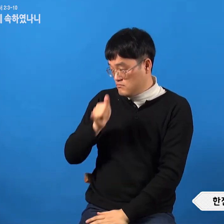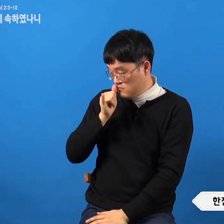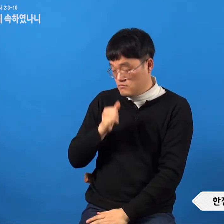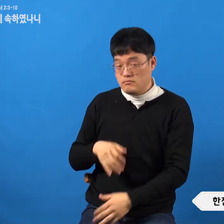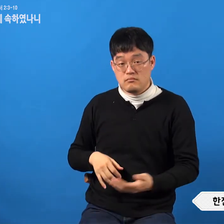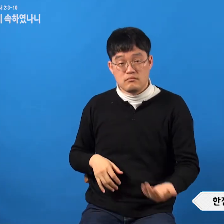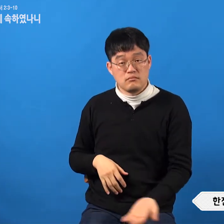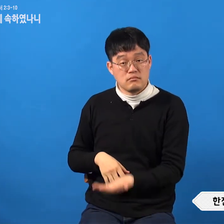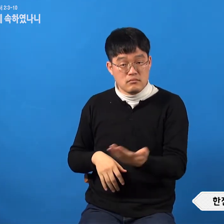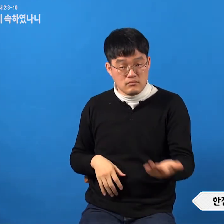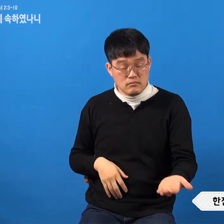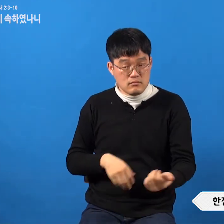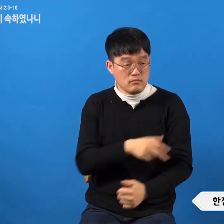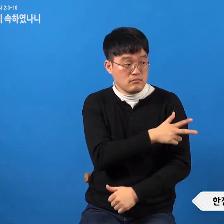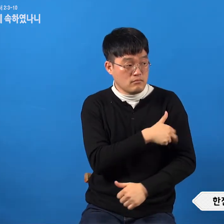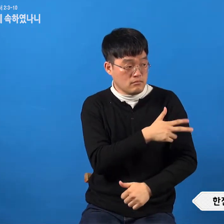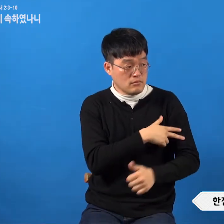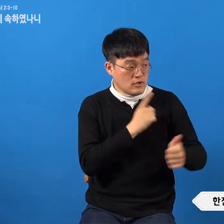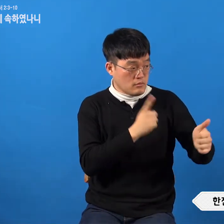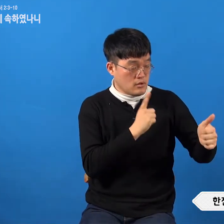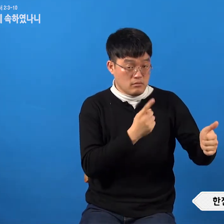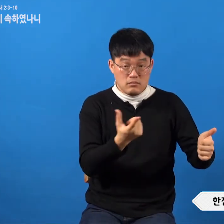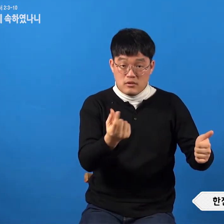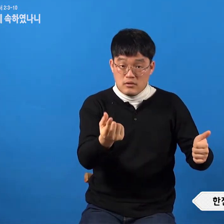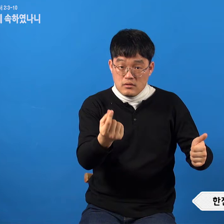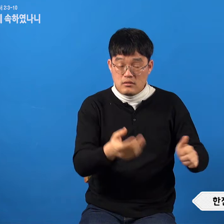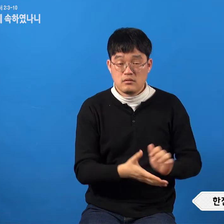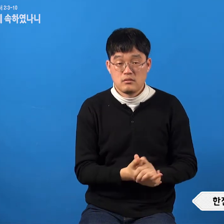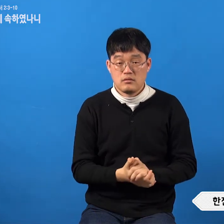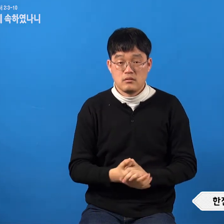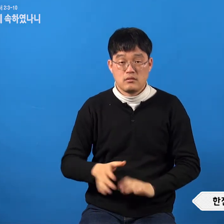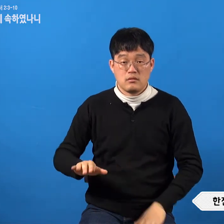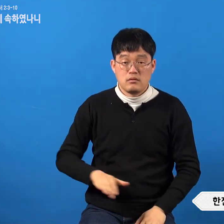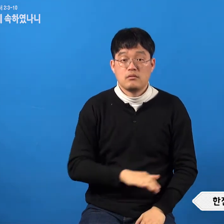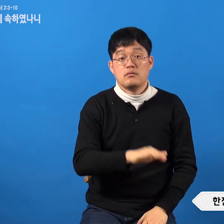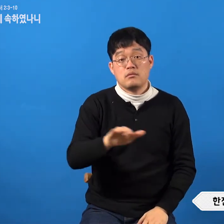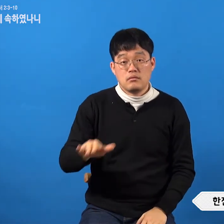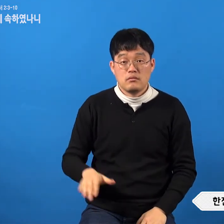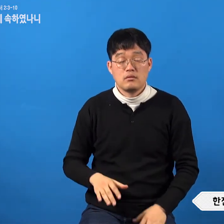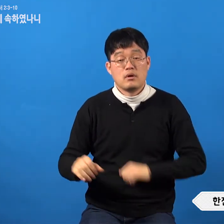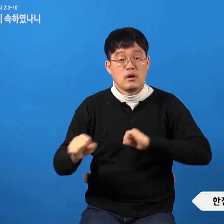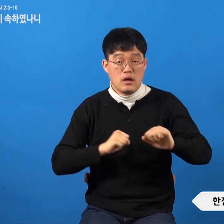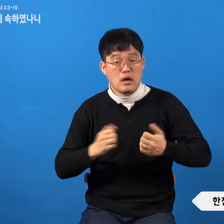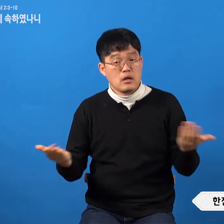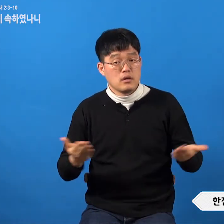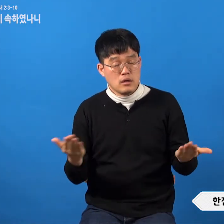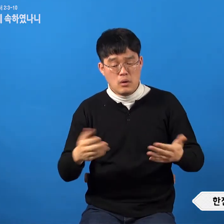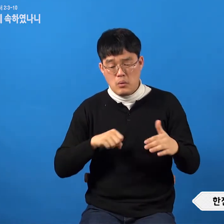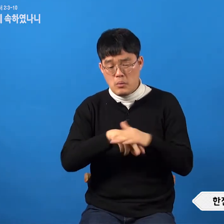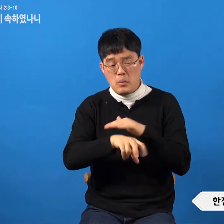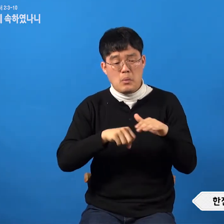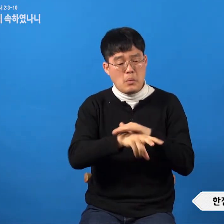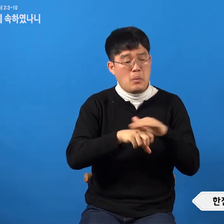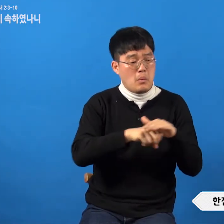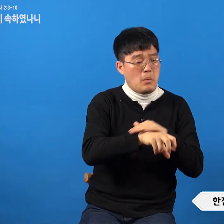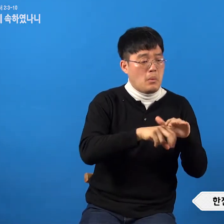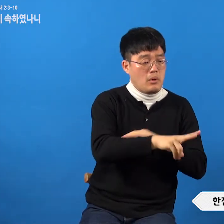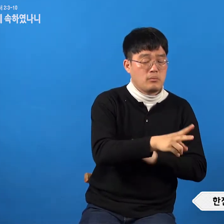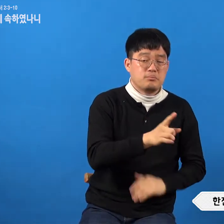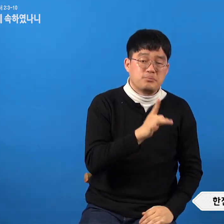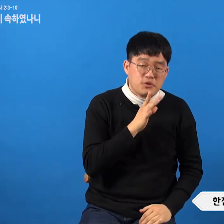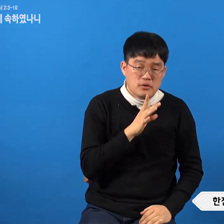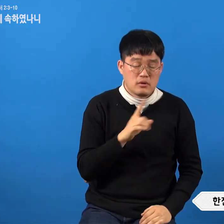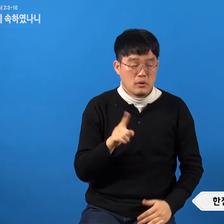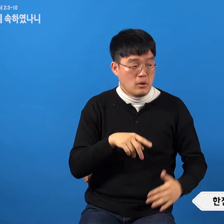여러분, 그 집사님 말이 맞지요? 우리가 한 것은 도망친 것밖에는 없습니다. 뺀들거리면서